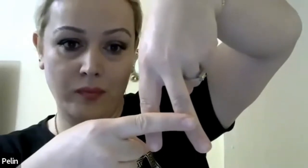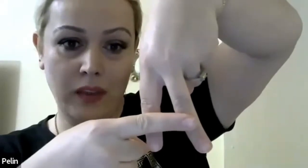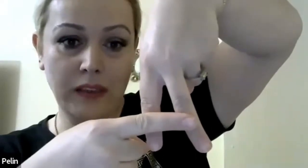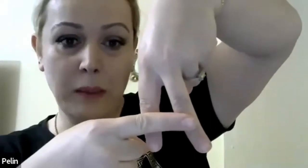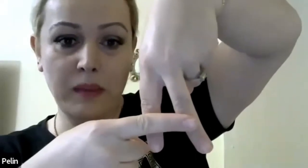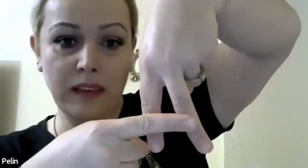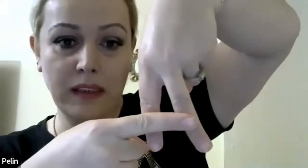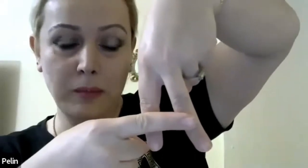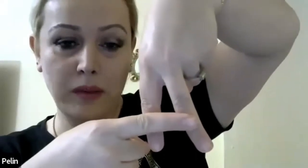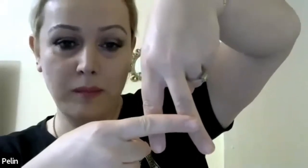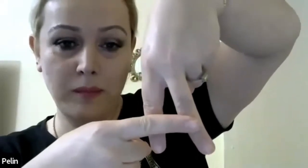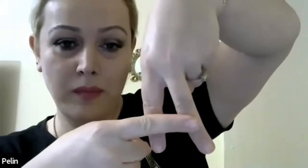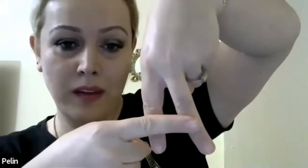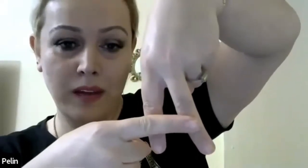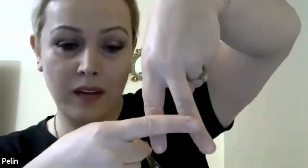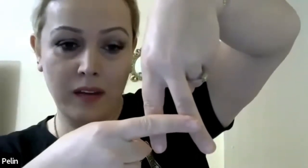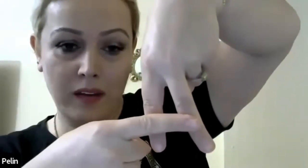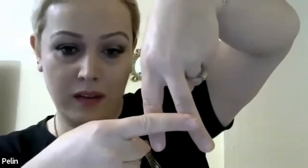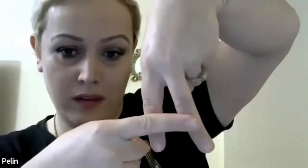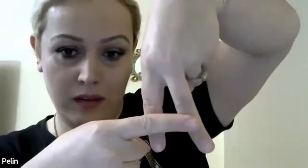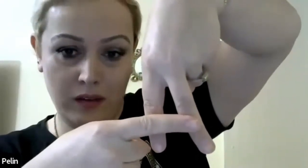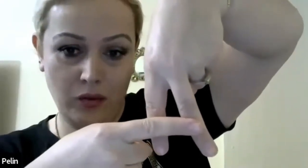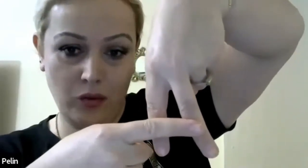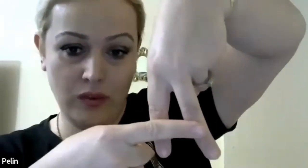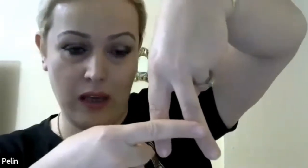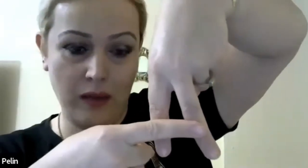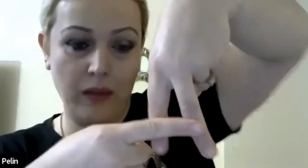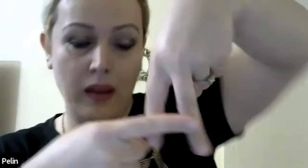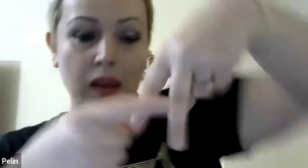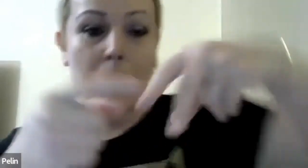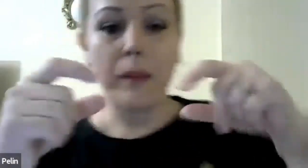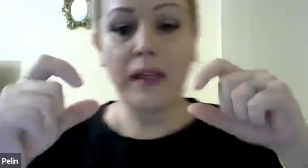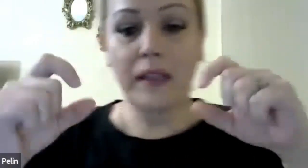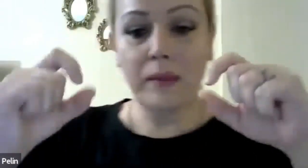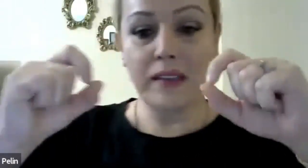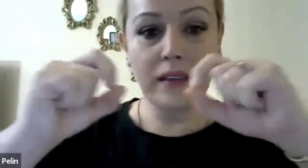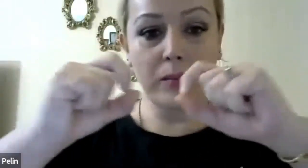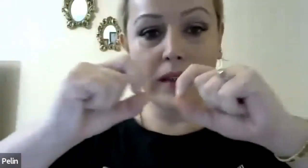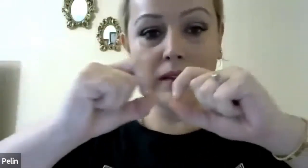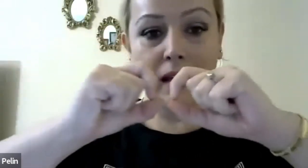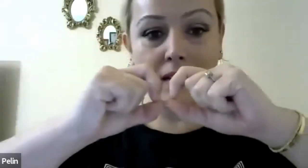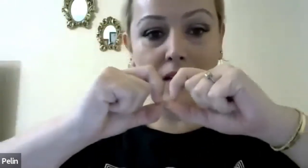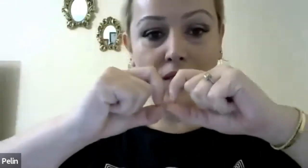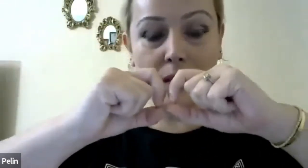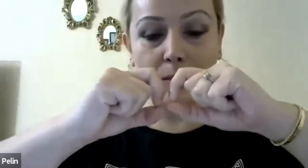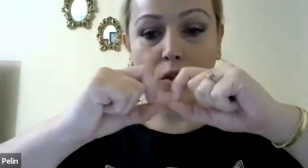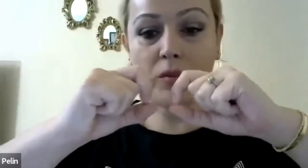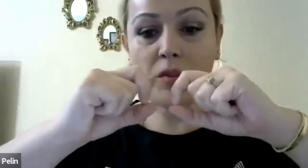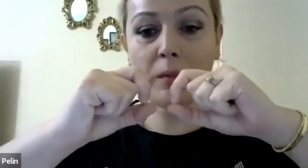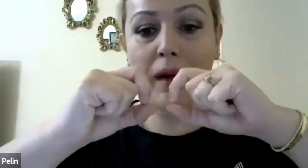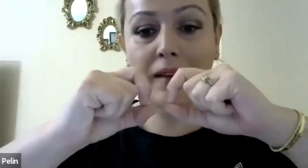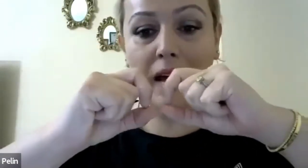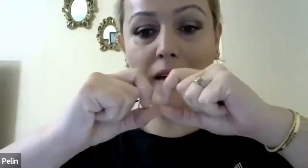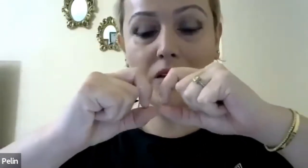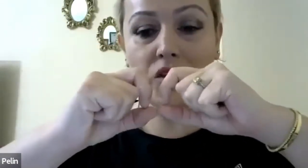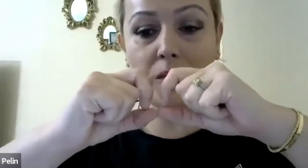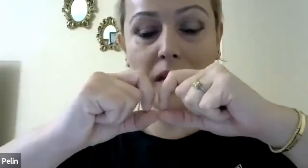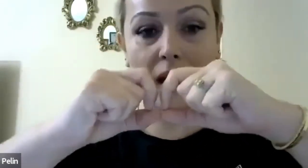Hadi hep birlikte yapalım. Güzel. B demek istediğimde iki tane sıfır yapıyorum. Şimdi bazen işitme